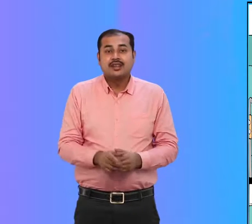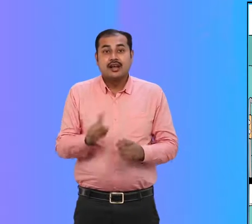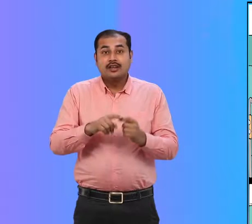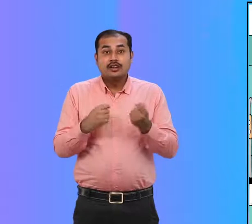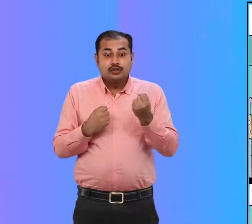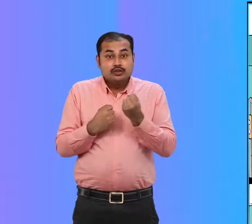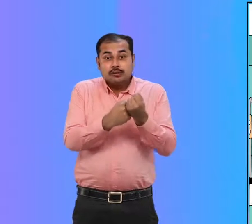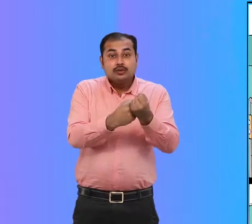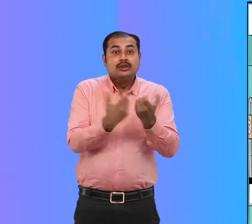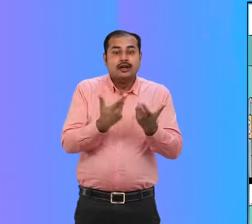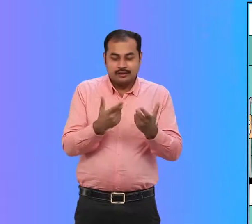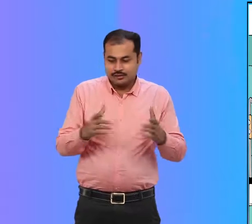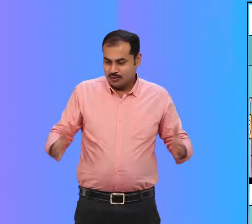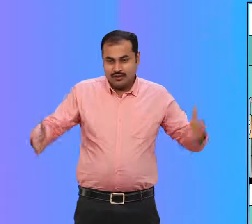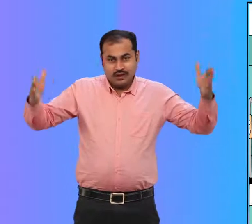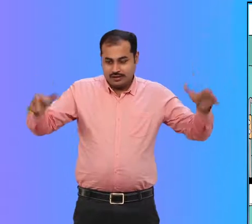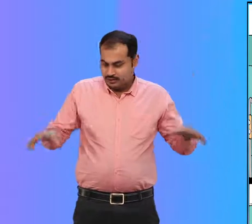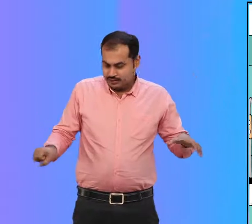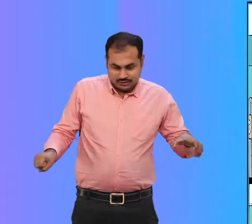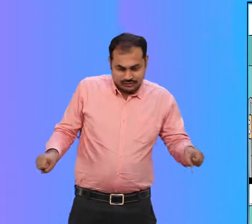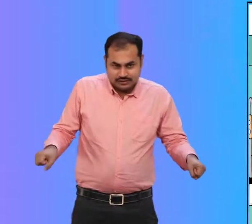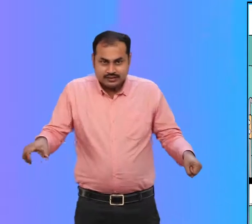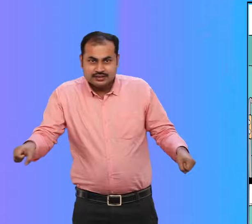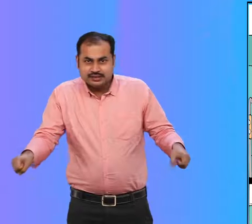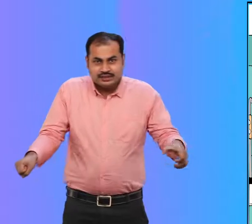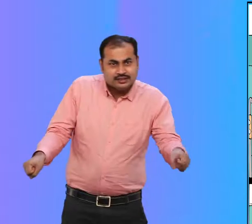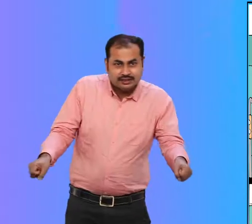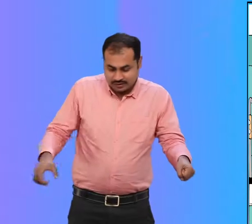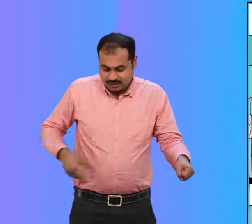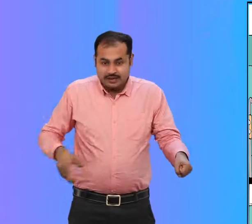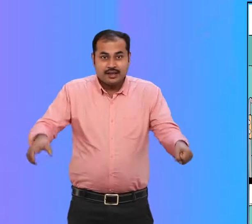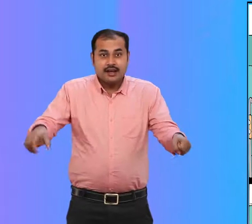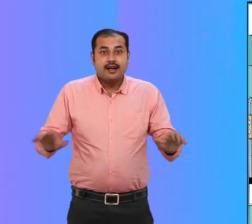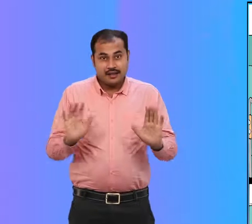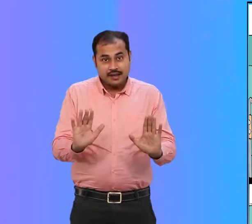की सहायता के लिए कई ग्रह बार्बी है पकड़ने के लिए अ